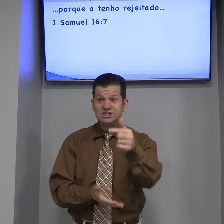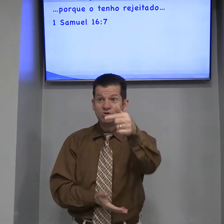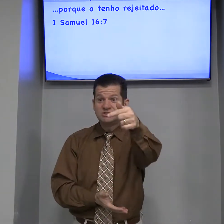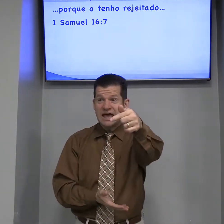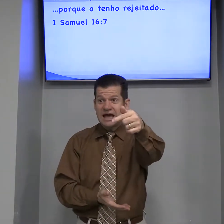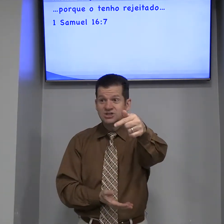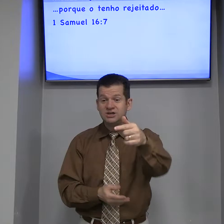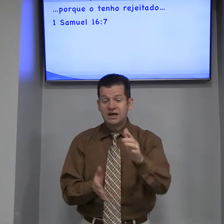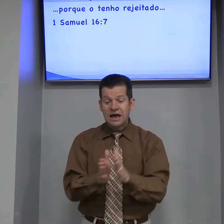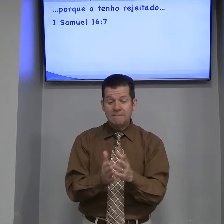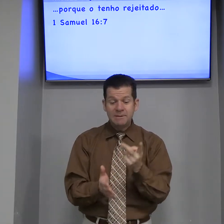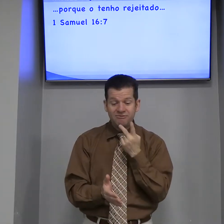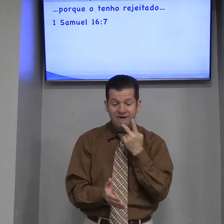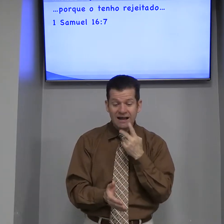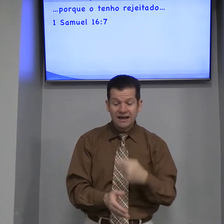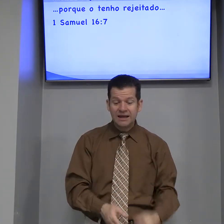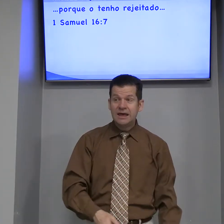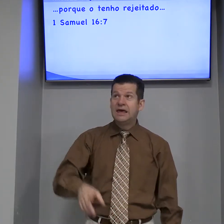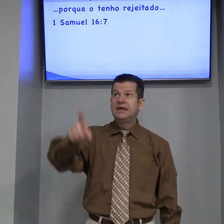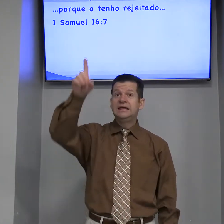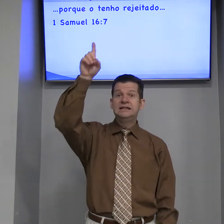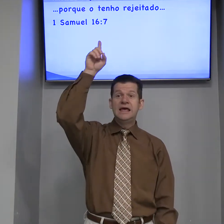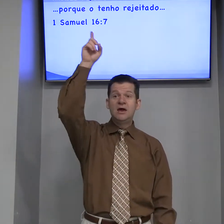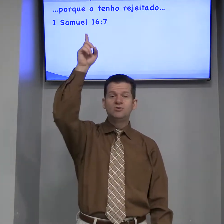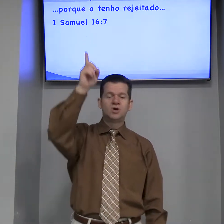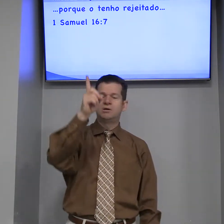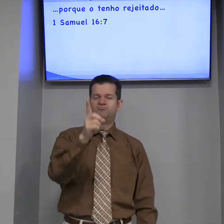Versículo 7, a Bíblia fala que Deus, ó,